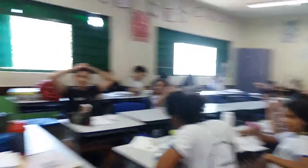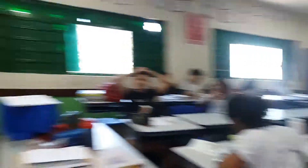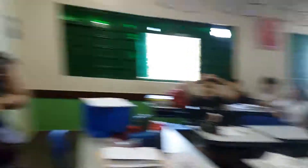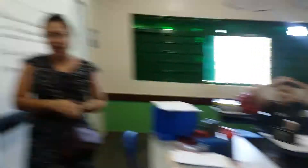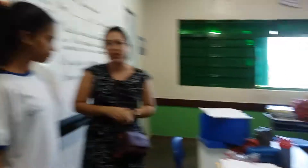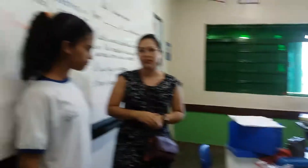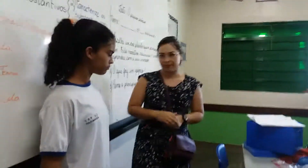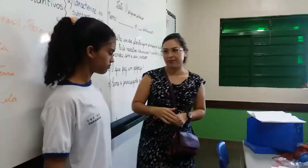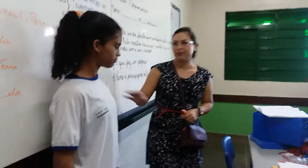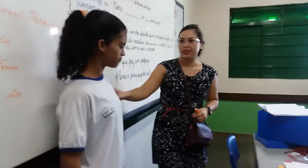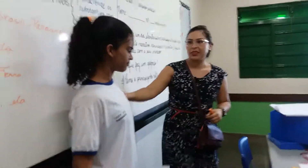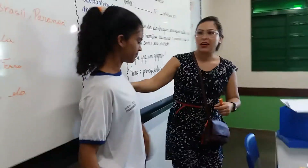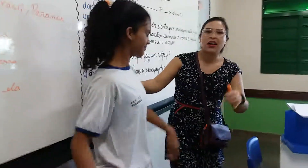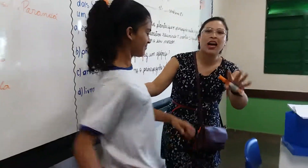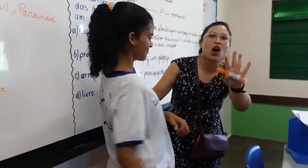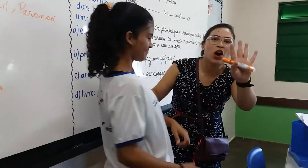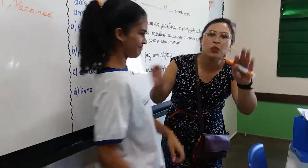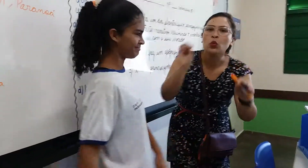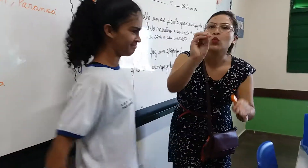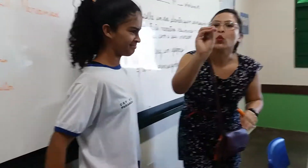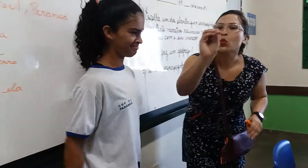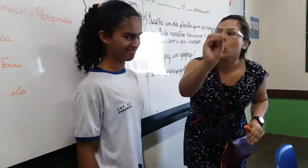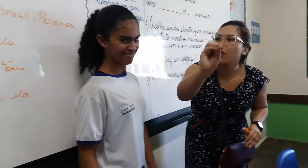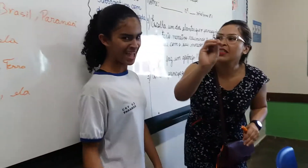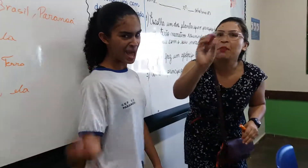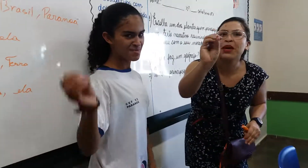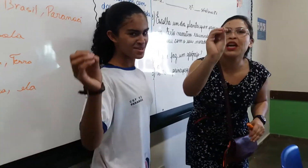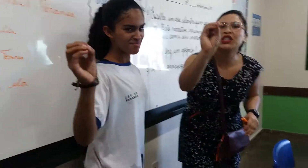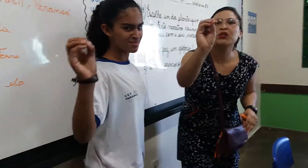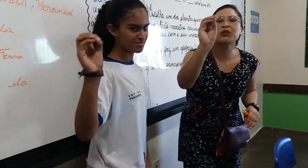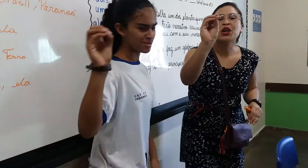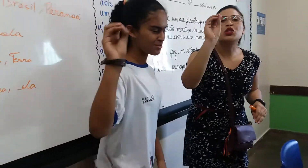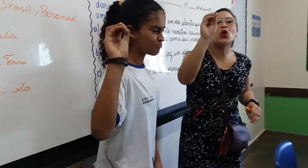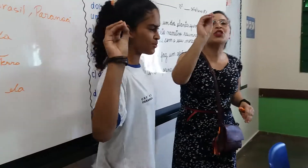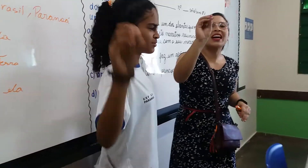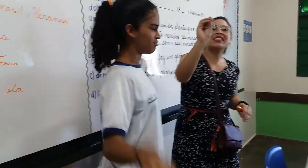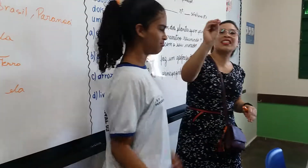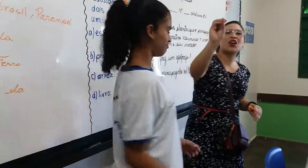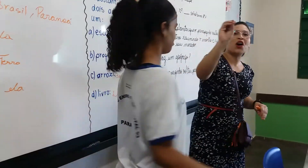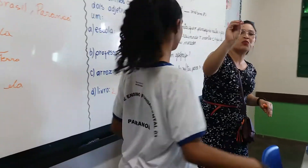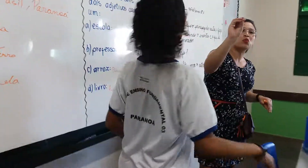Tá bom. Obrigada, Ana Júlia. Tchau. Surdo é assim, ó.